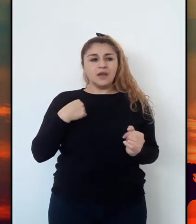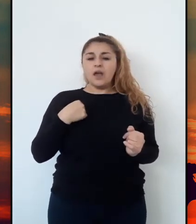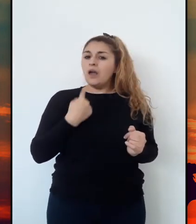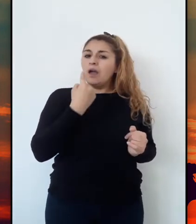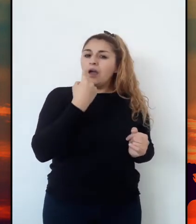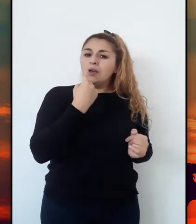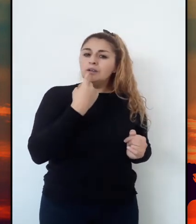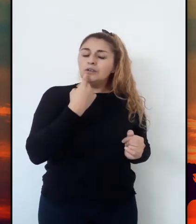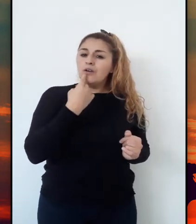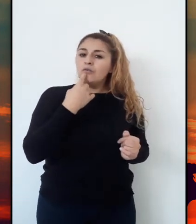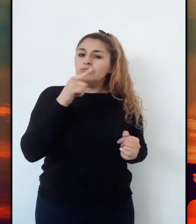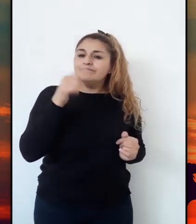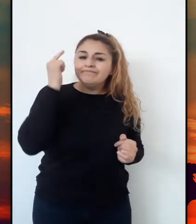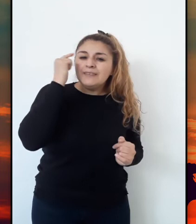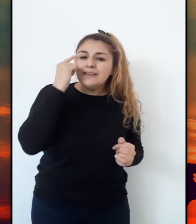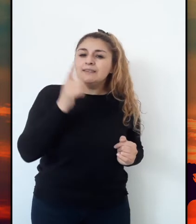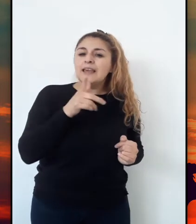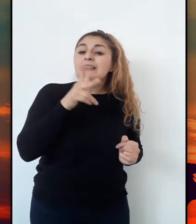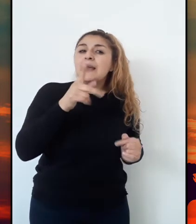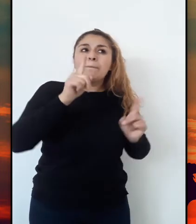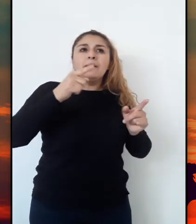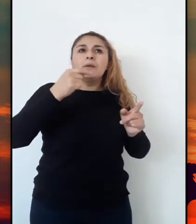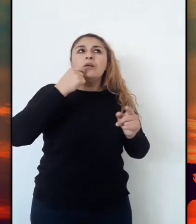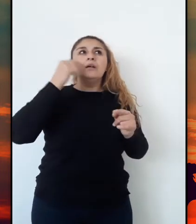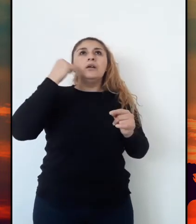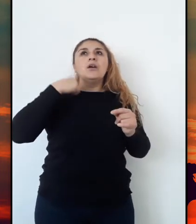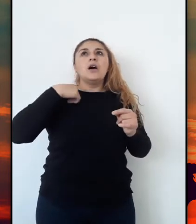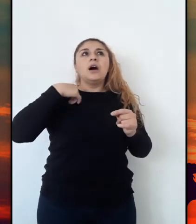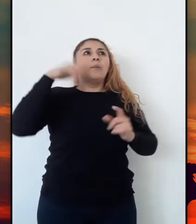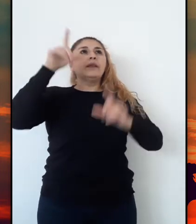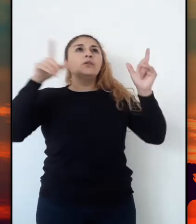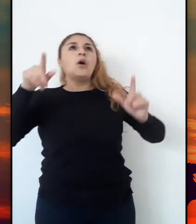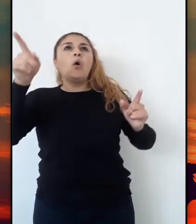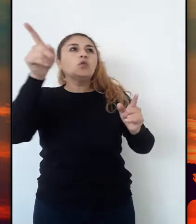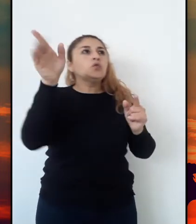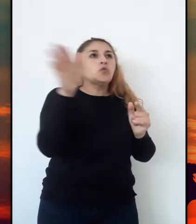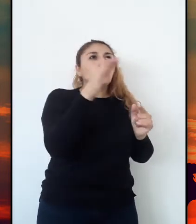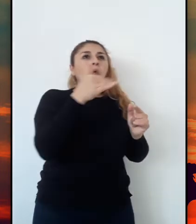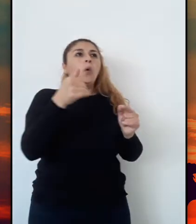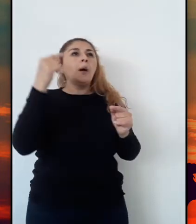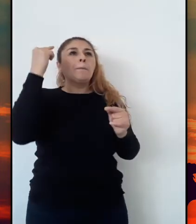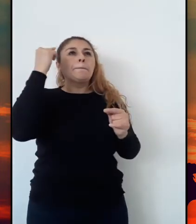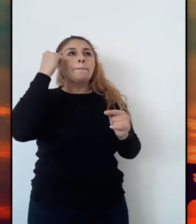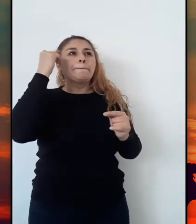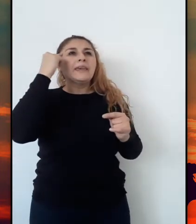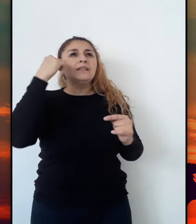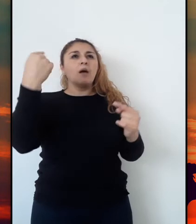Vous aviez médité de me faire du mal. Ustedes meditaron hacerme mal.